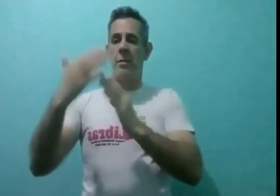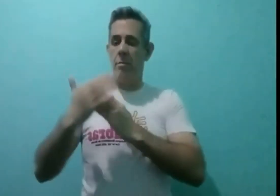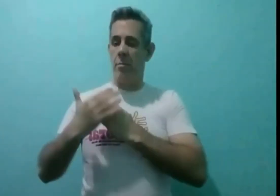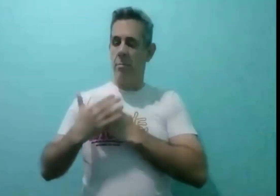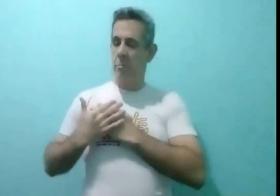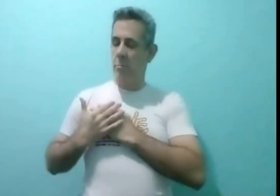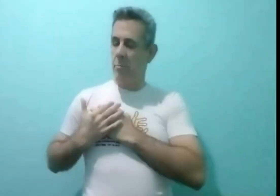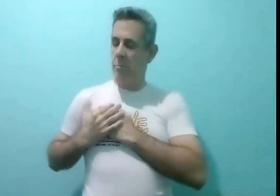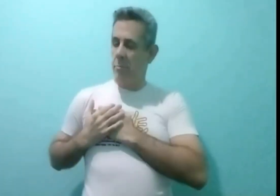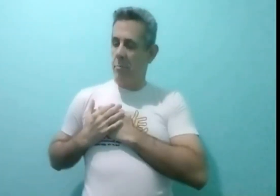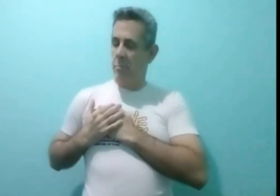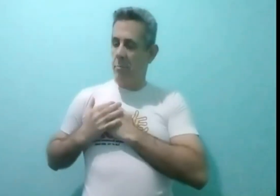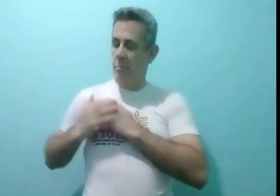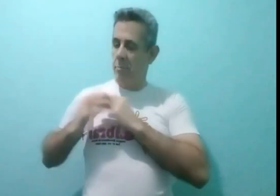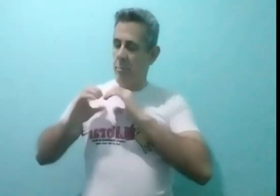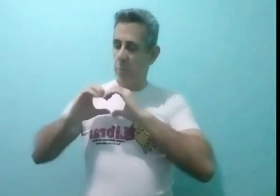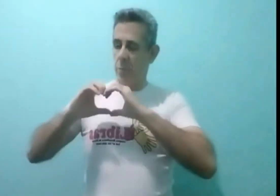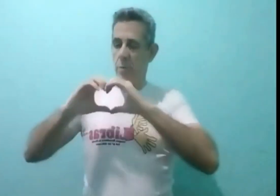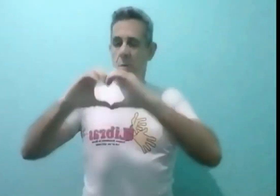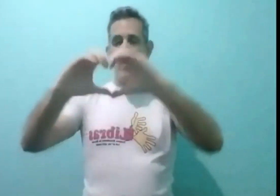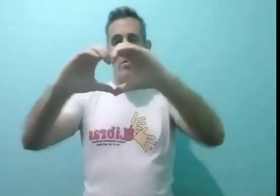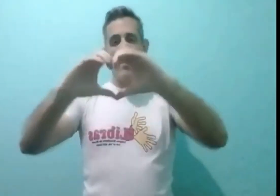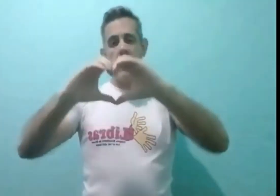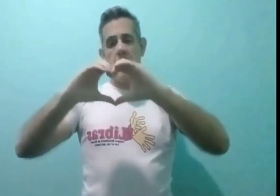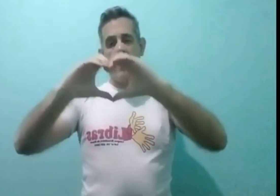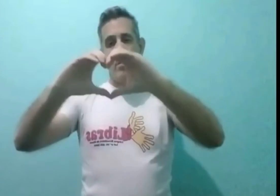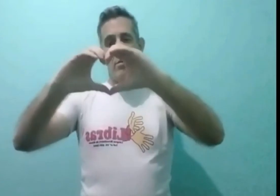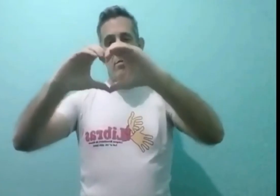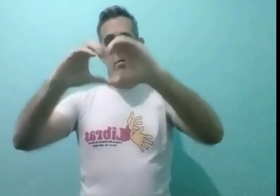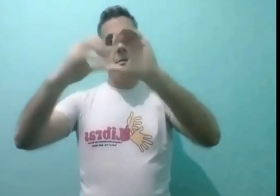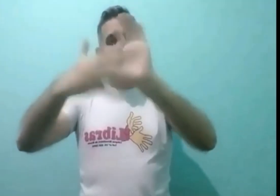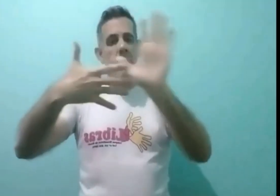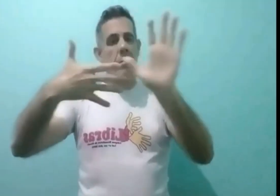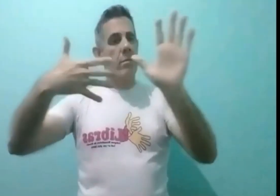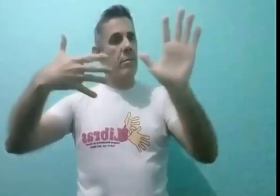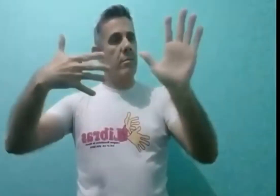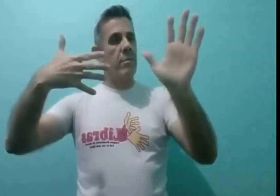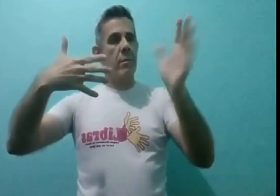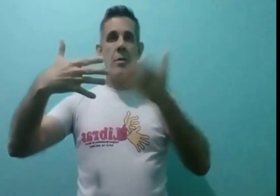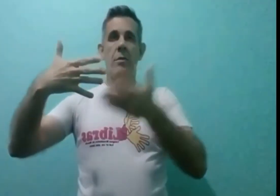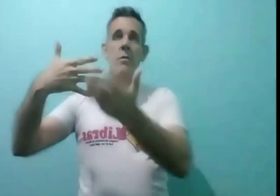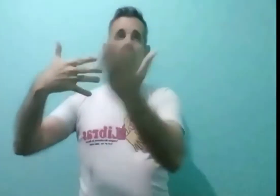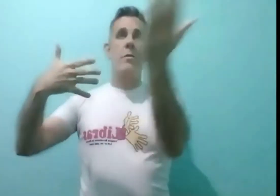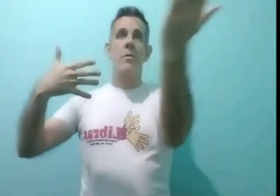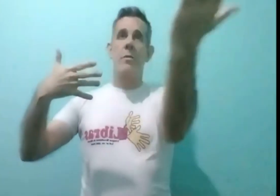comemoramos a Lei de Libras, com muito amor, com muito respeito a essa língua.